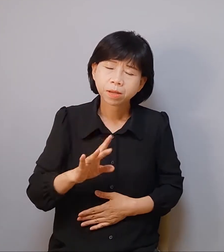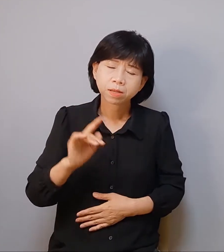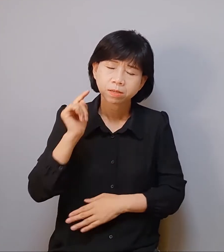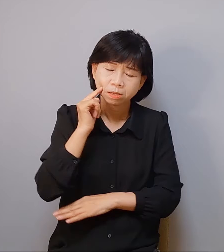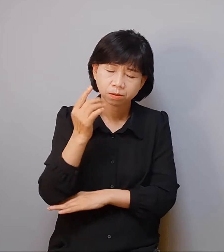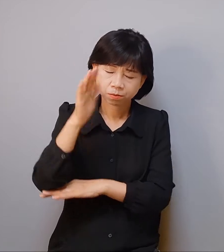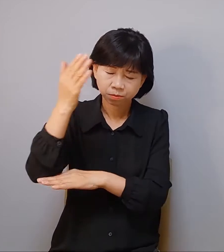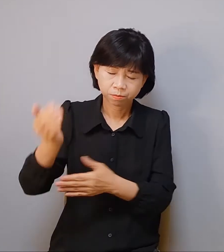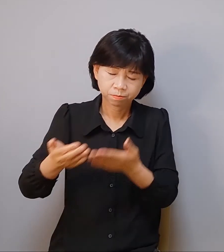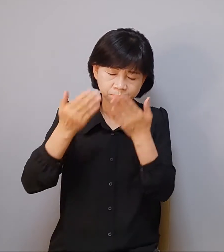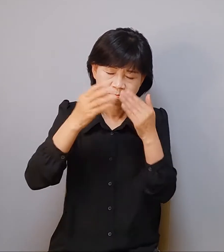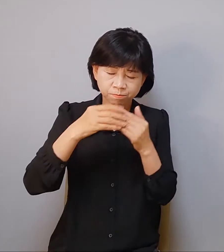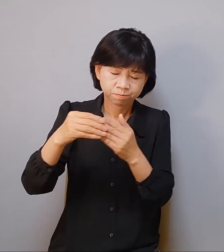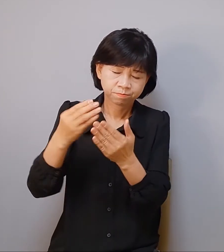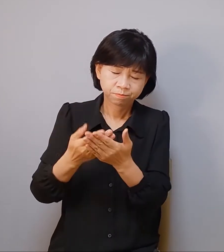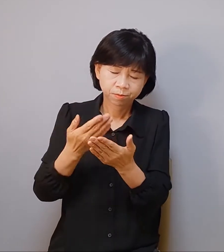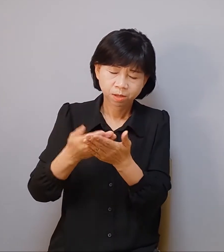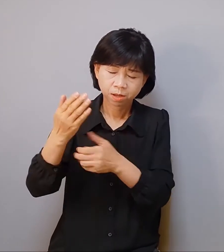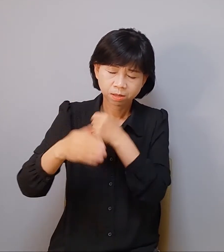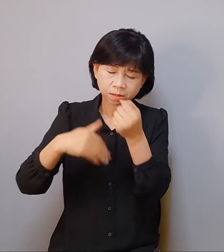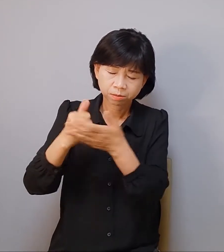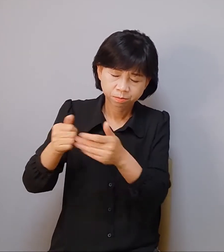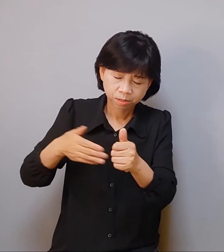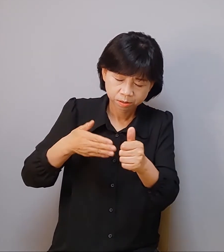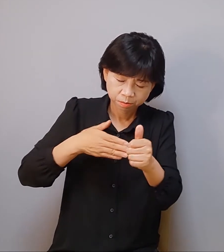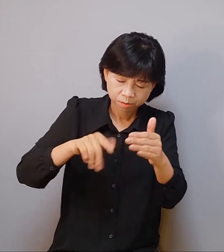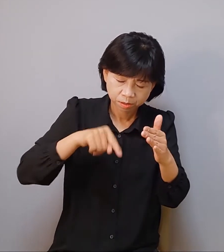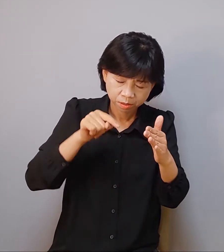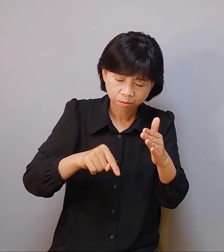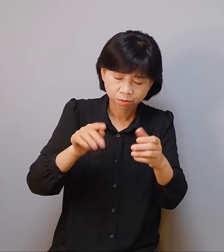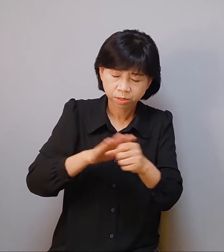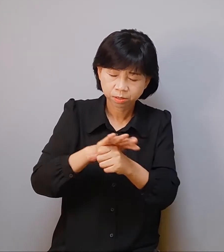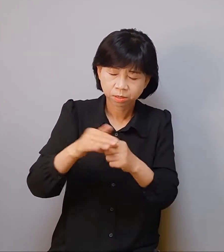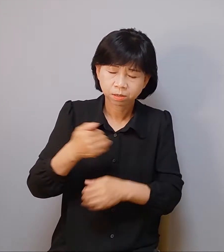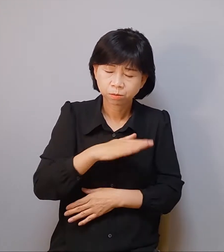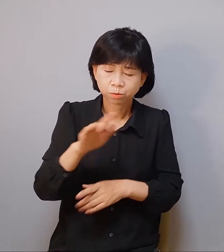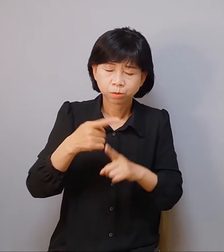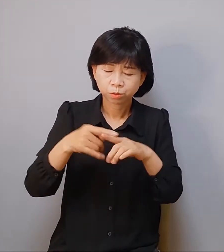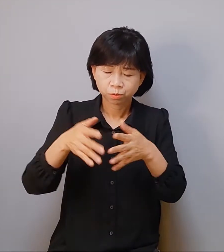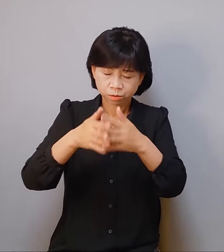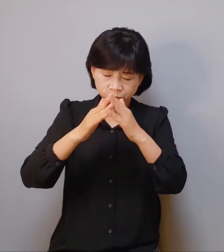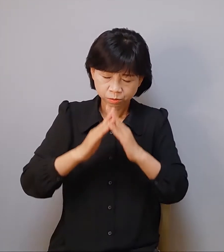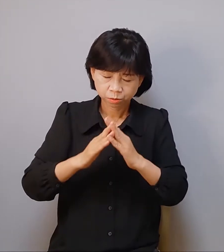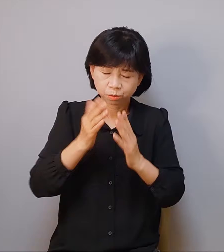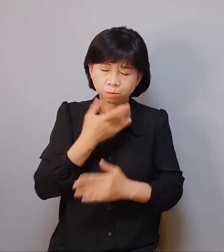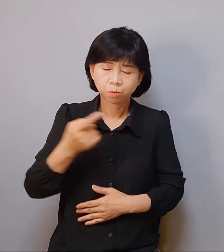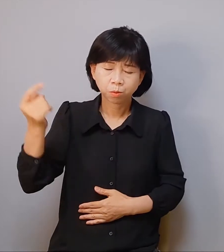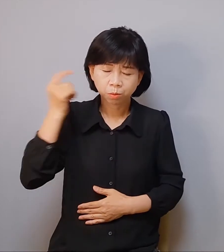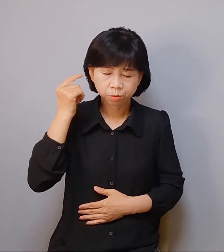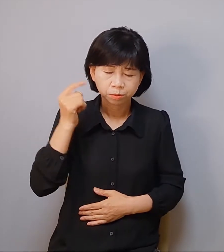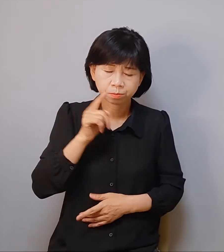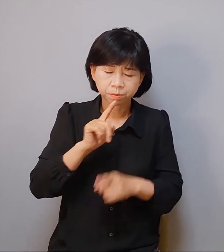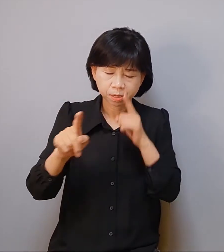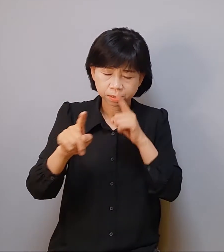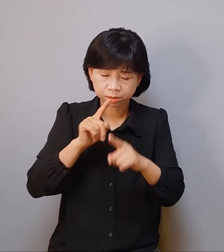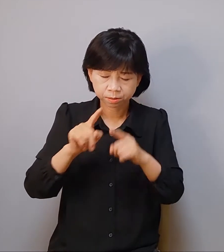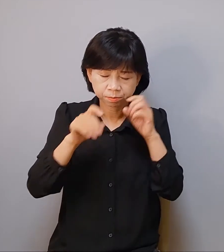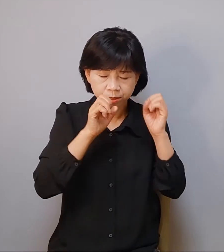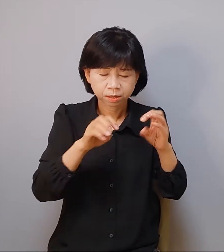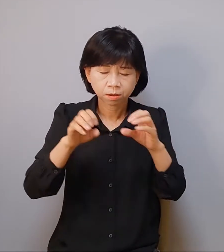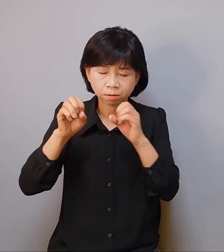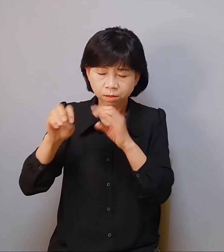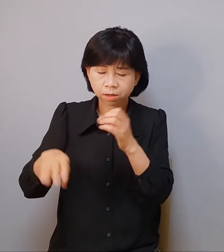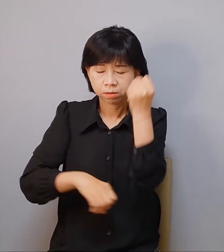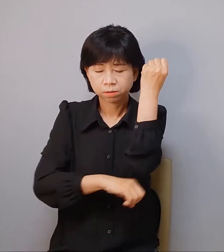주옵소서. 하나님의 섭리 가운데 사랑하는 우리 교회를 세워주시고 주님의 복음과 말씀을 증거하는 터전으로